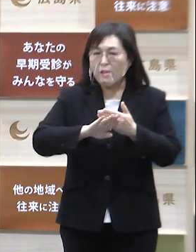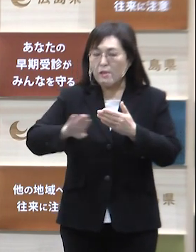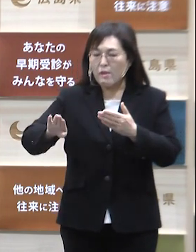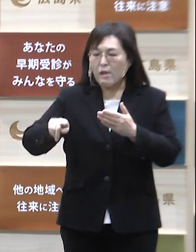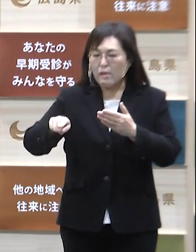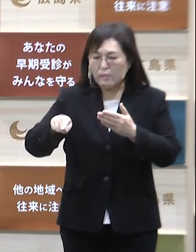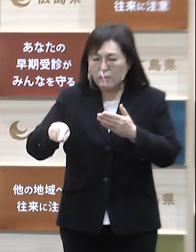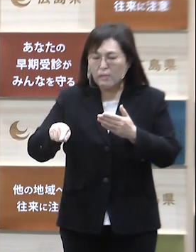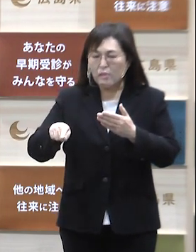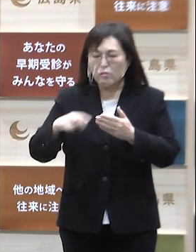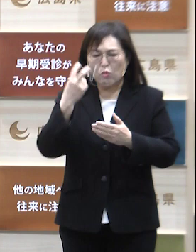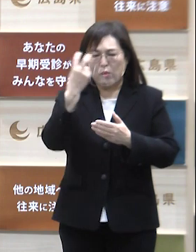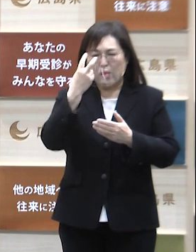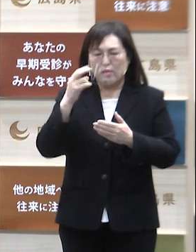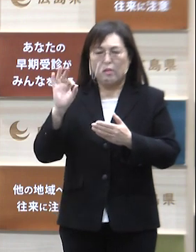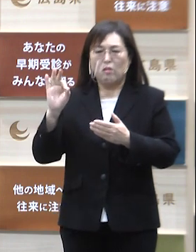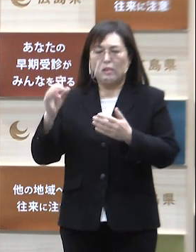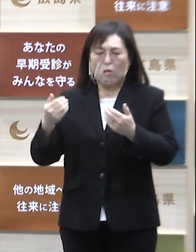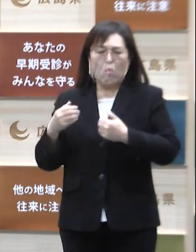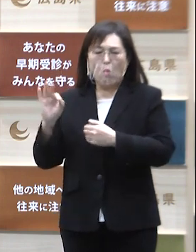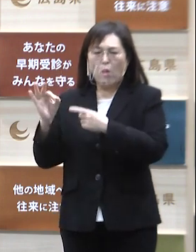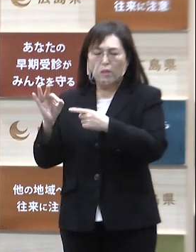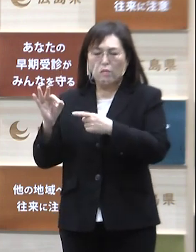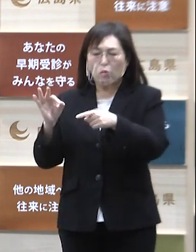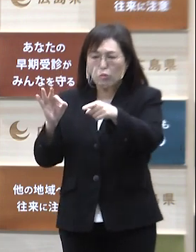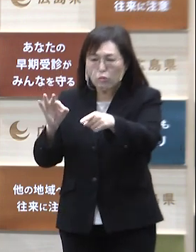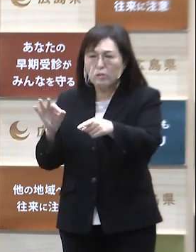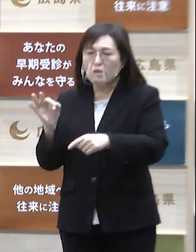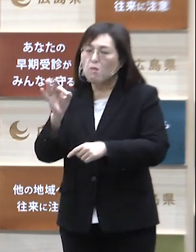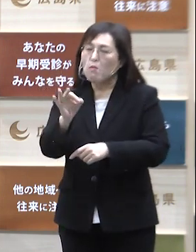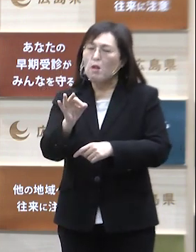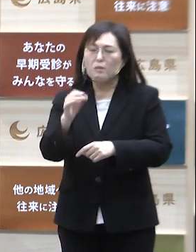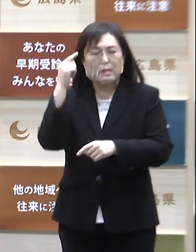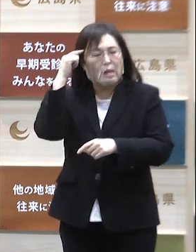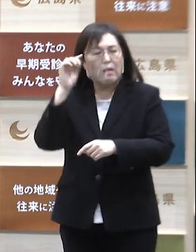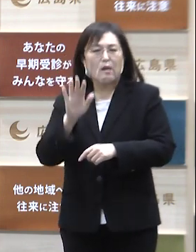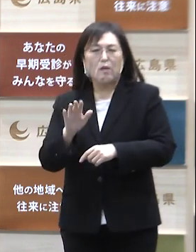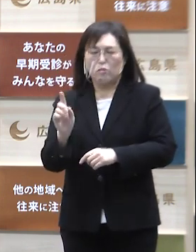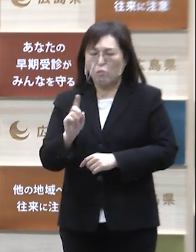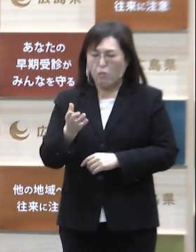で回すべきではないかといった声も県民の方から上がっていますので、それについてはどうですか。